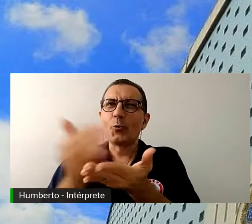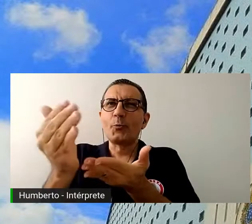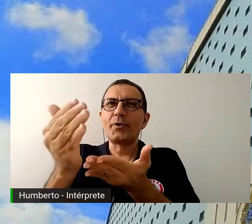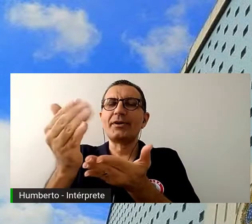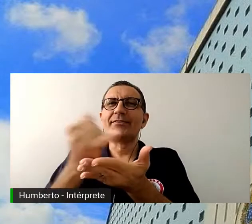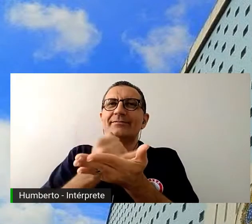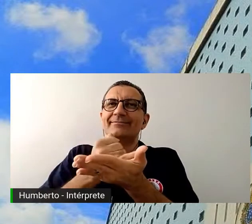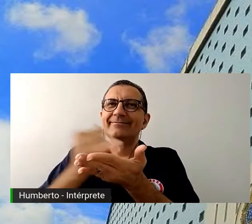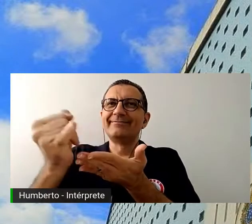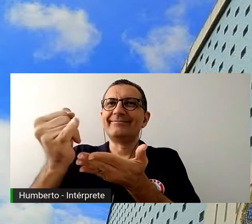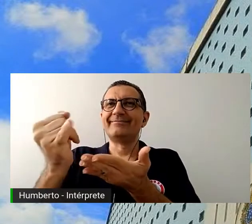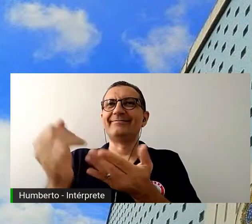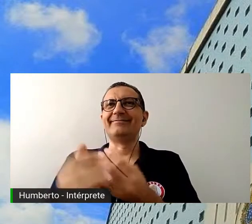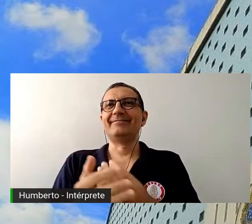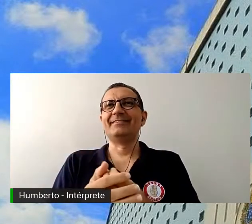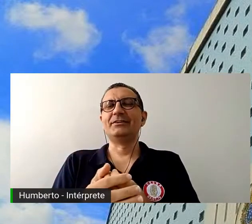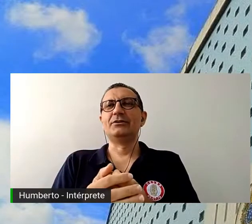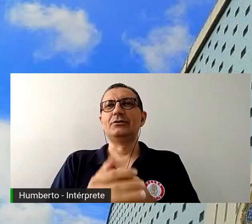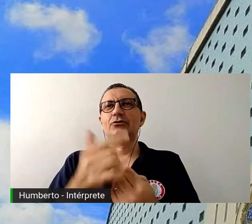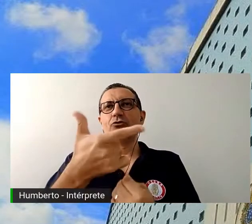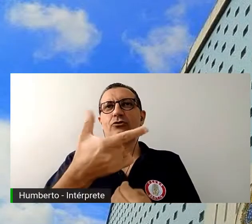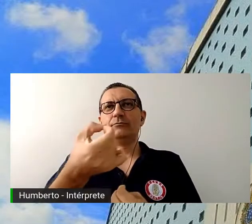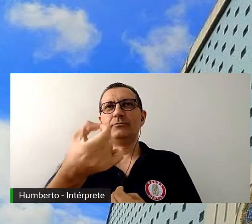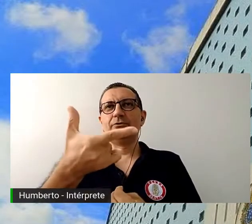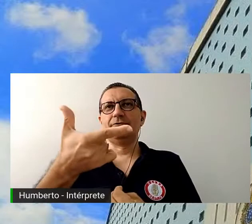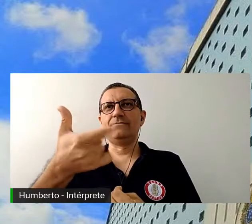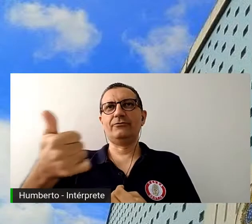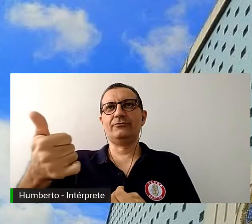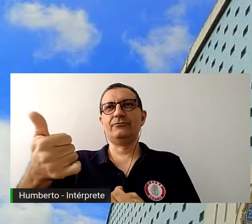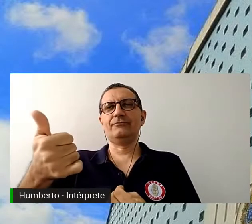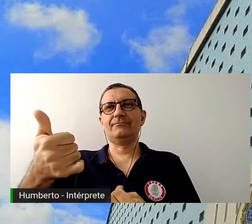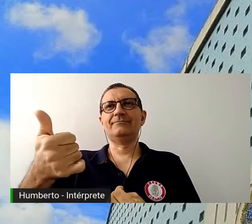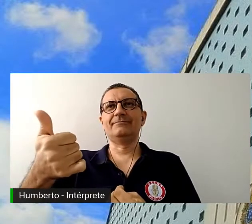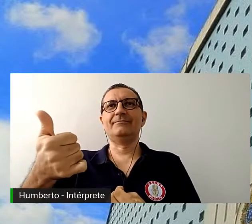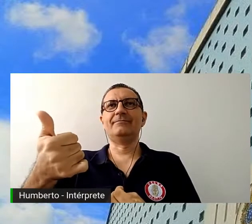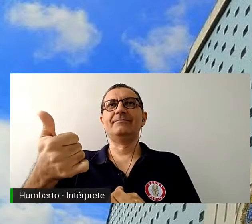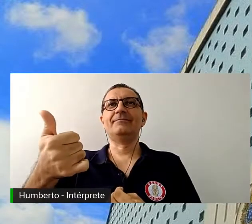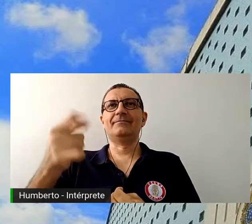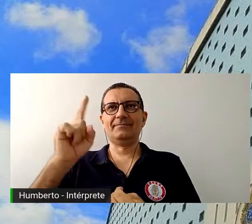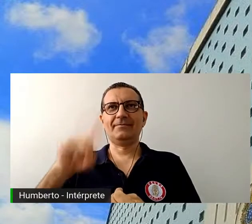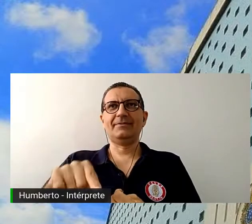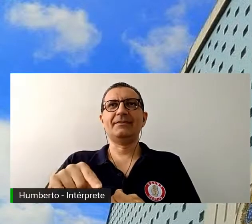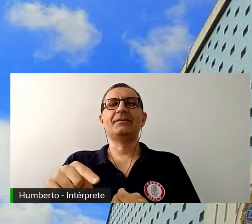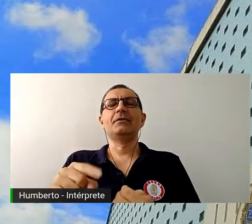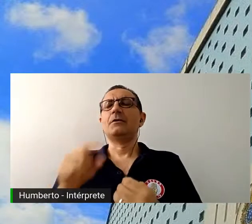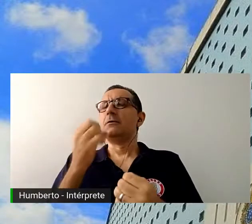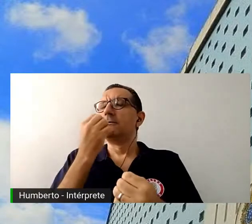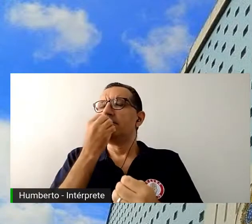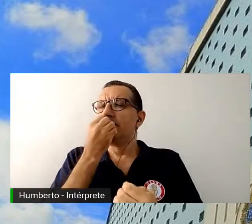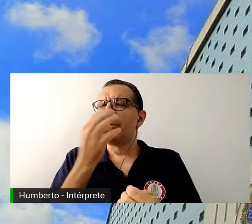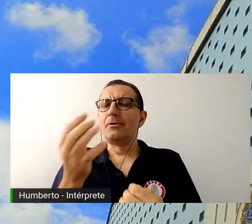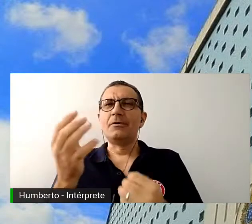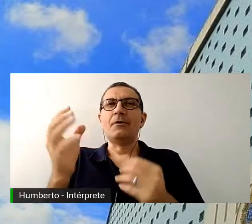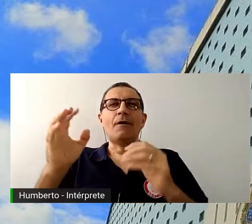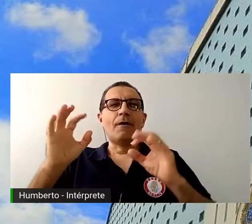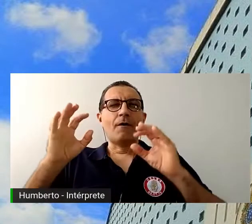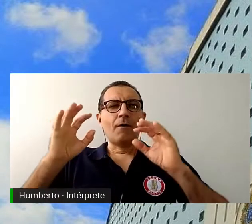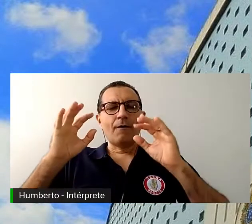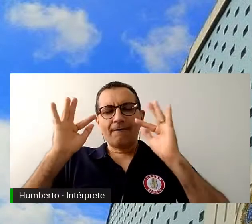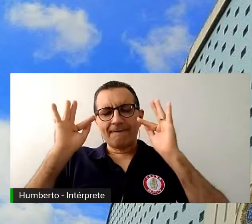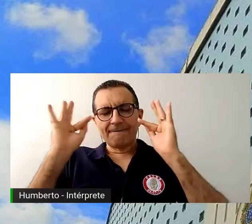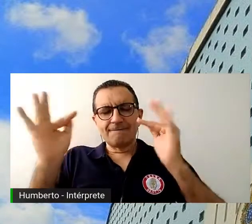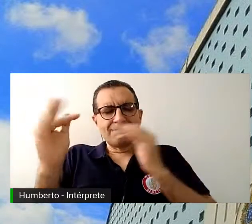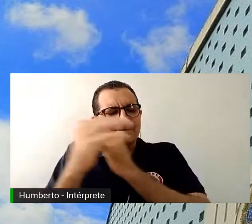ano, 2021, o ano letivo de 2021. Um forte abraço, fiquem todos bem